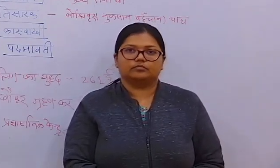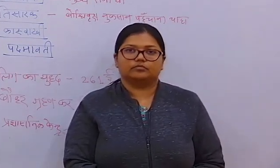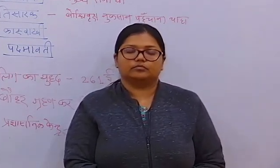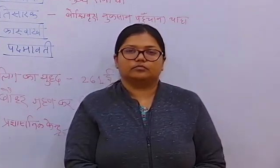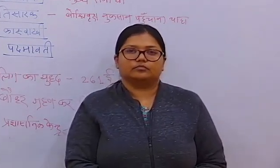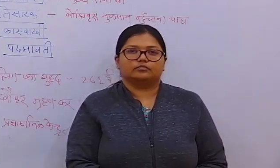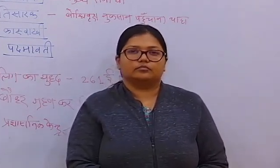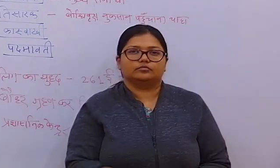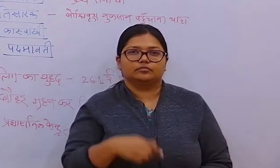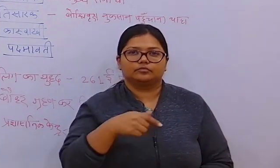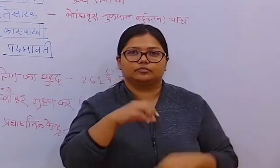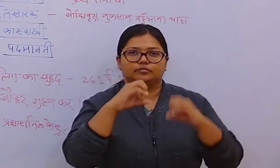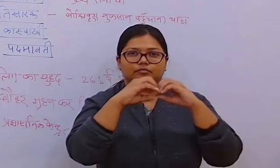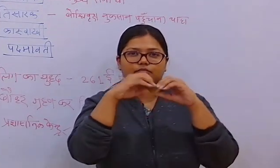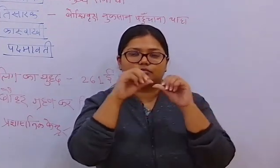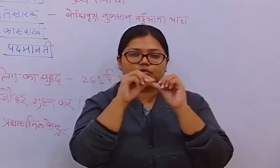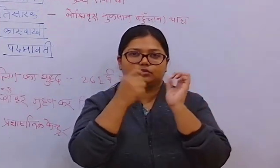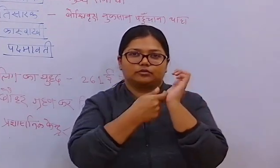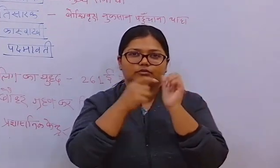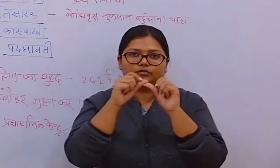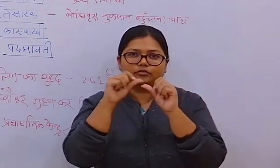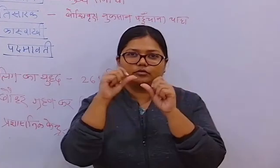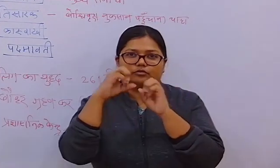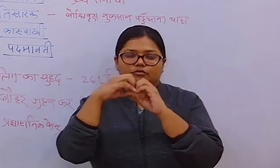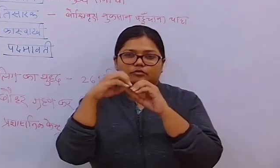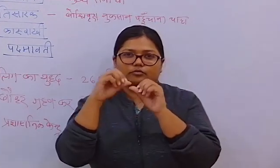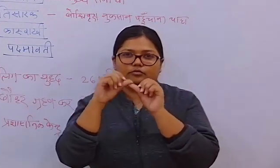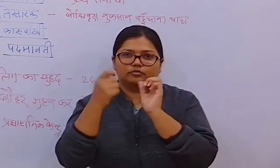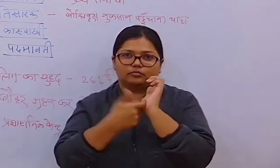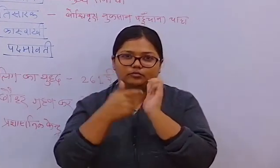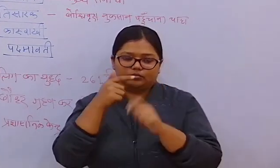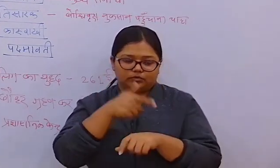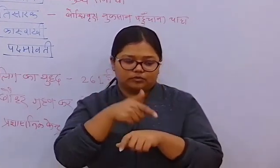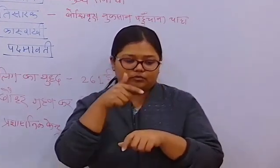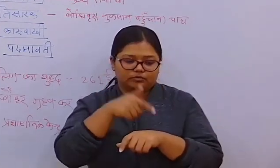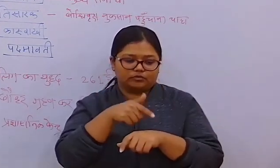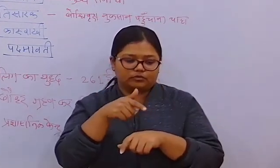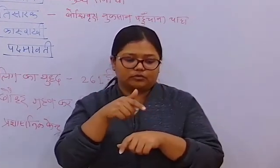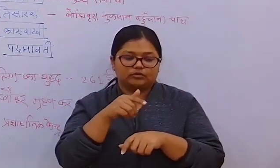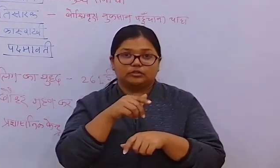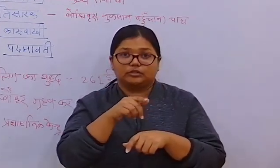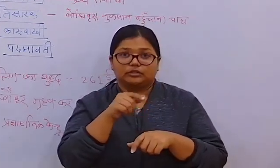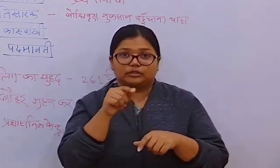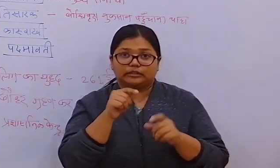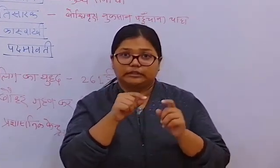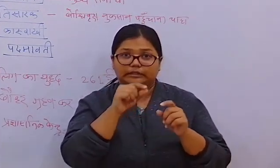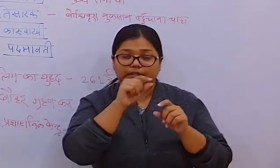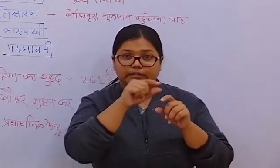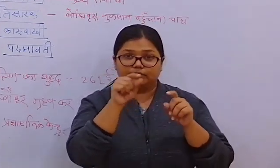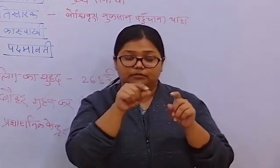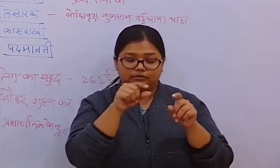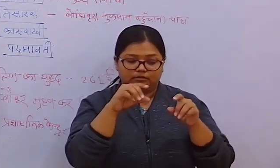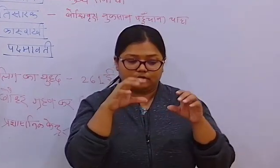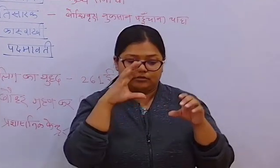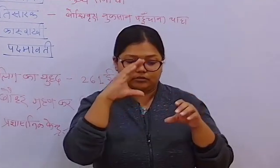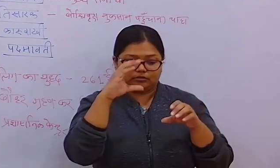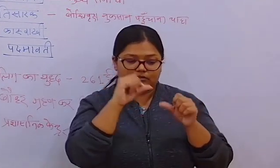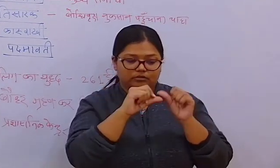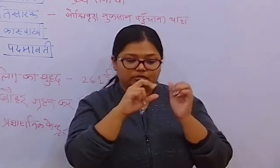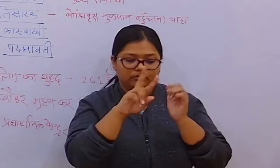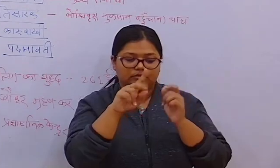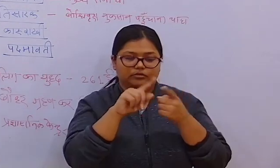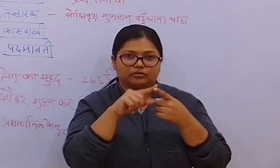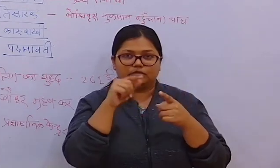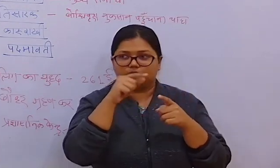में मिलता है। उसके बाद हम फिर वापस आ गए। अशोक की चार रानियां थी, असंघमिता,